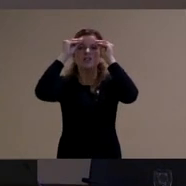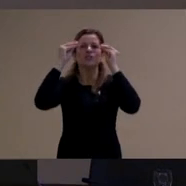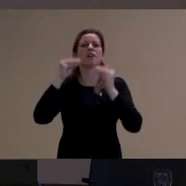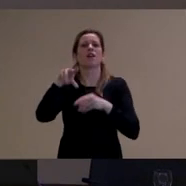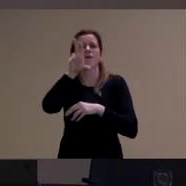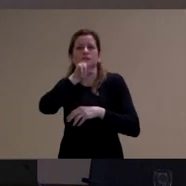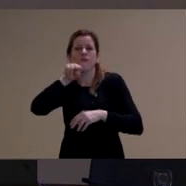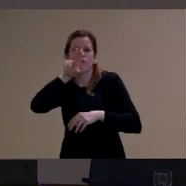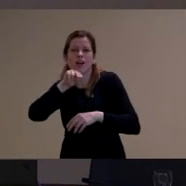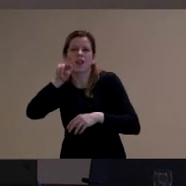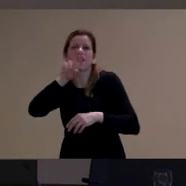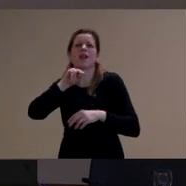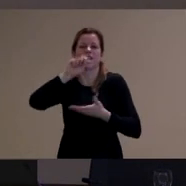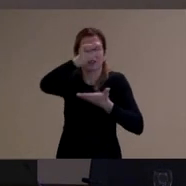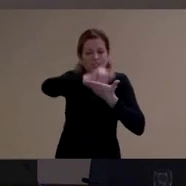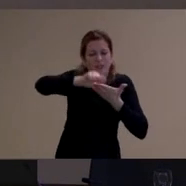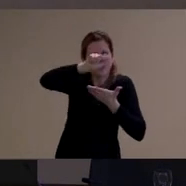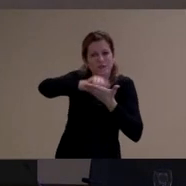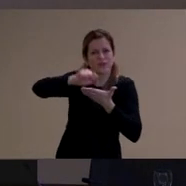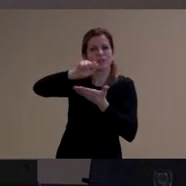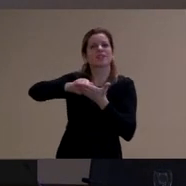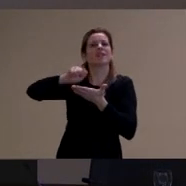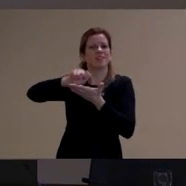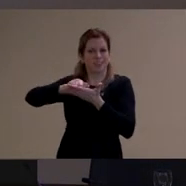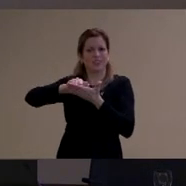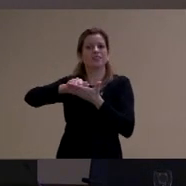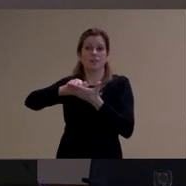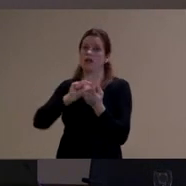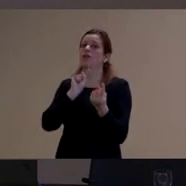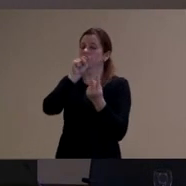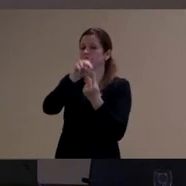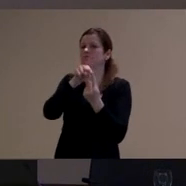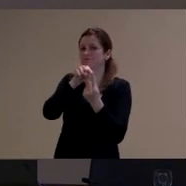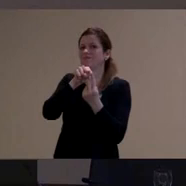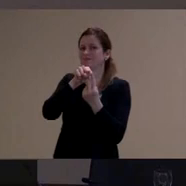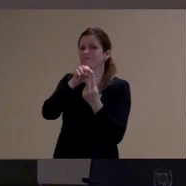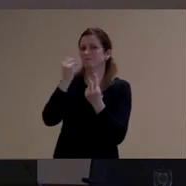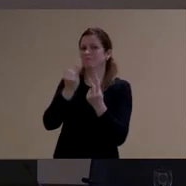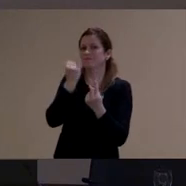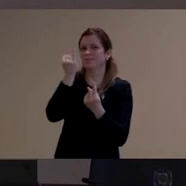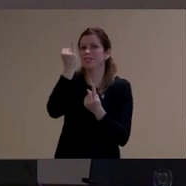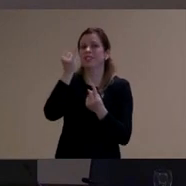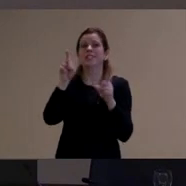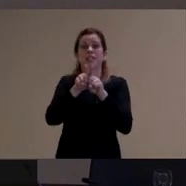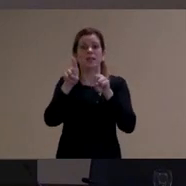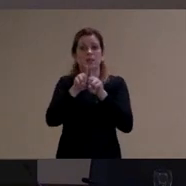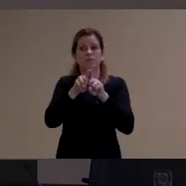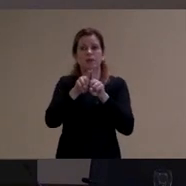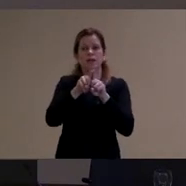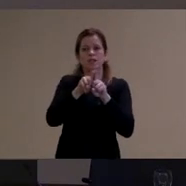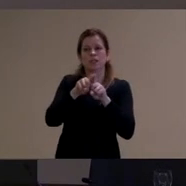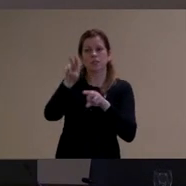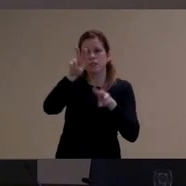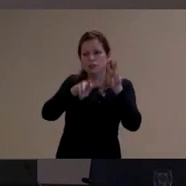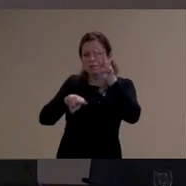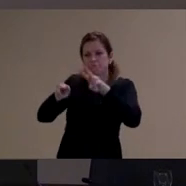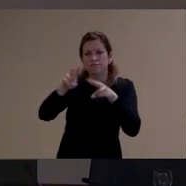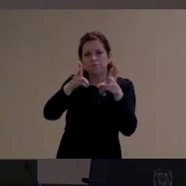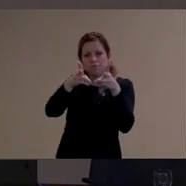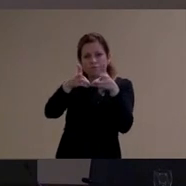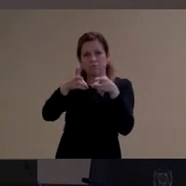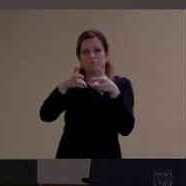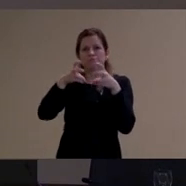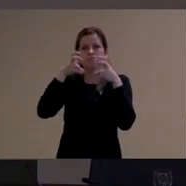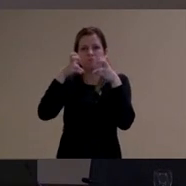nas apresentar como objetivo reconhecer elementos das